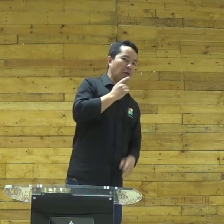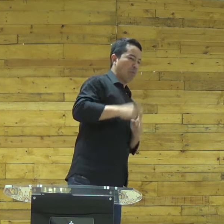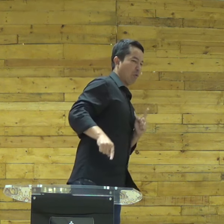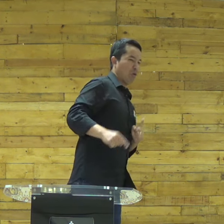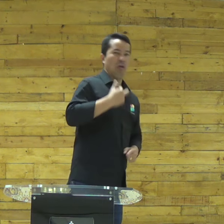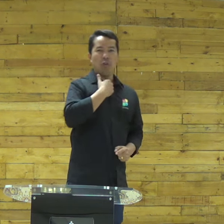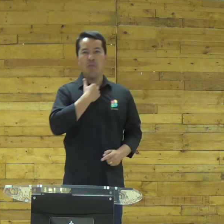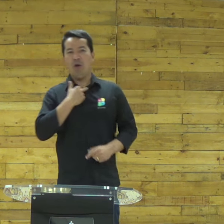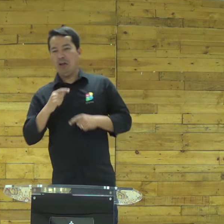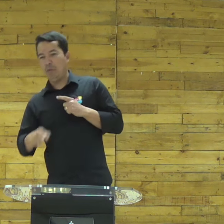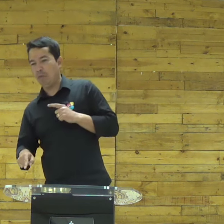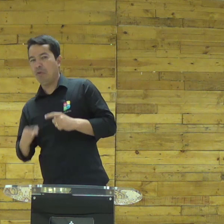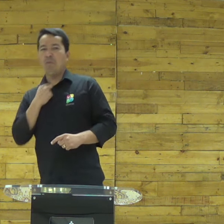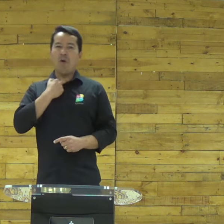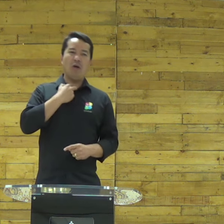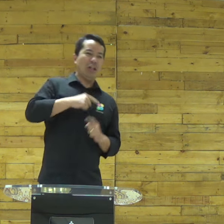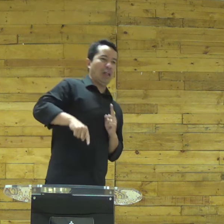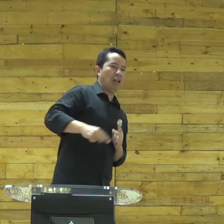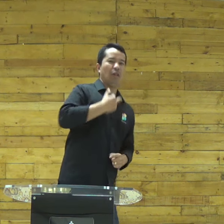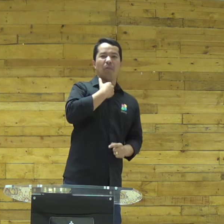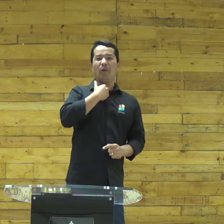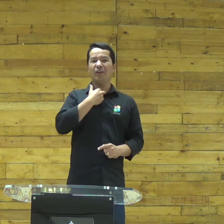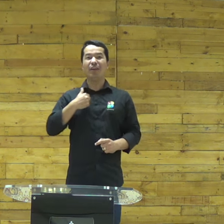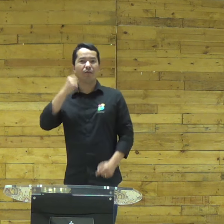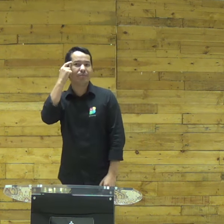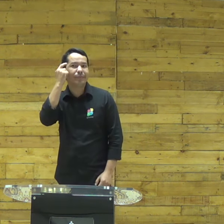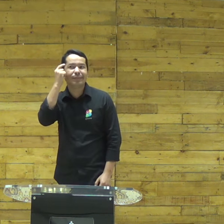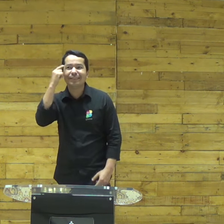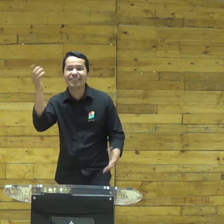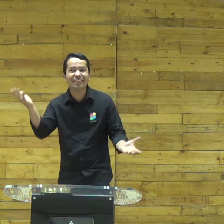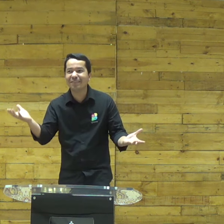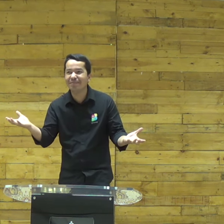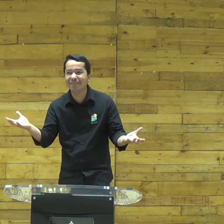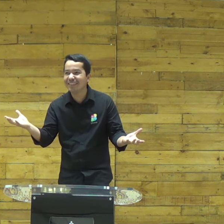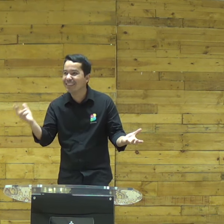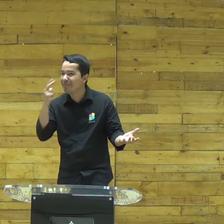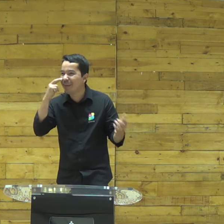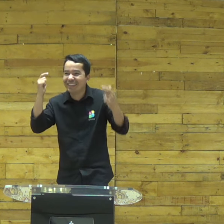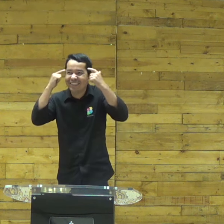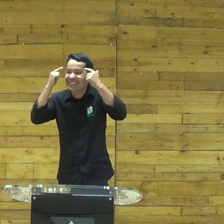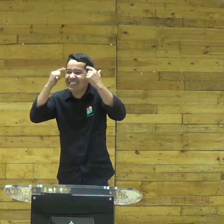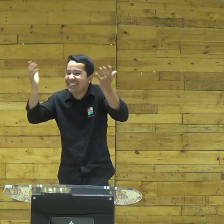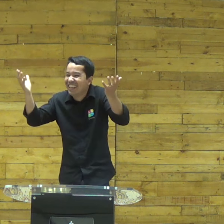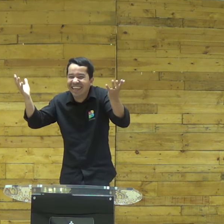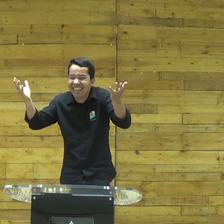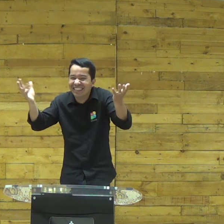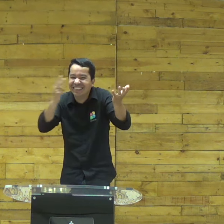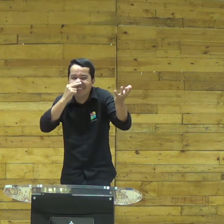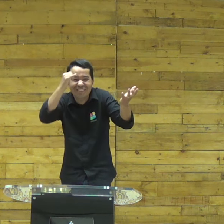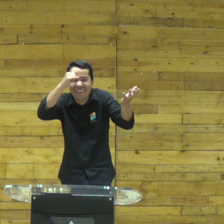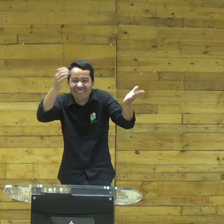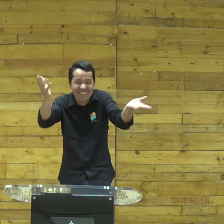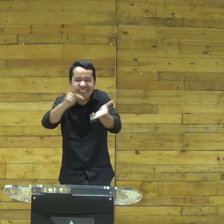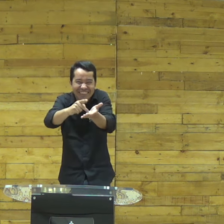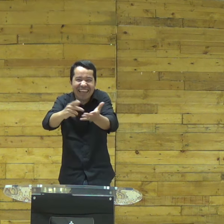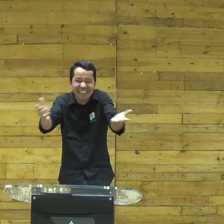pode tudo é proibido não pode isso não pode aquilo não pode aquele outro e eu fiquei pensando nisso sabe aquela coisa